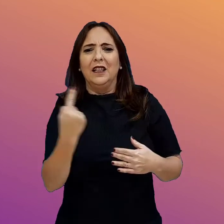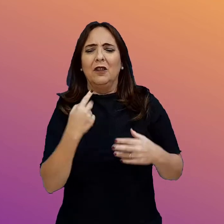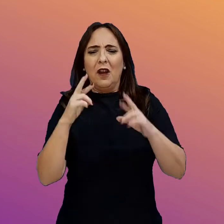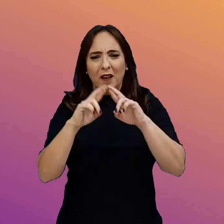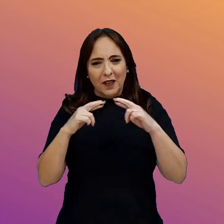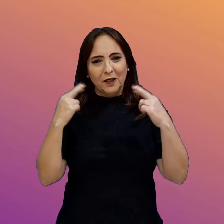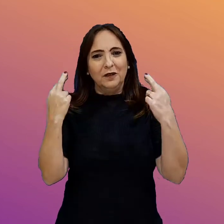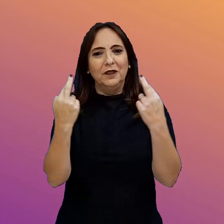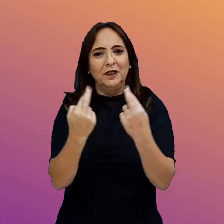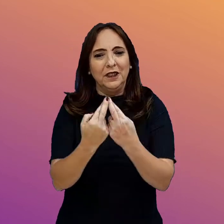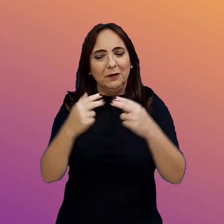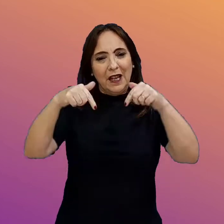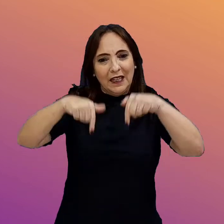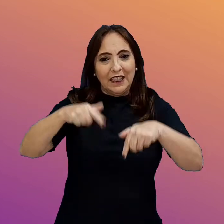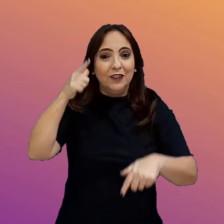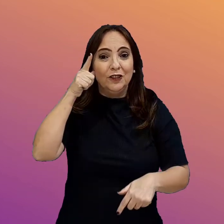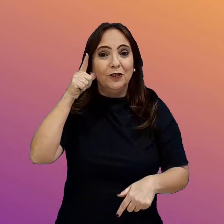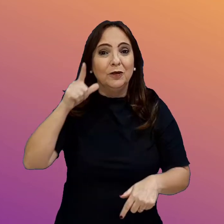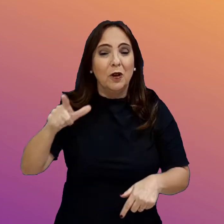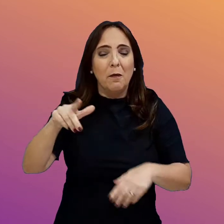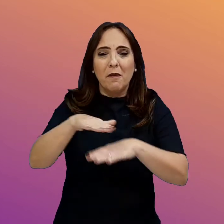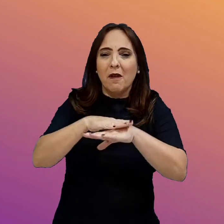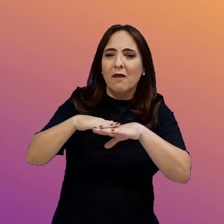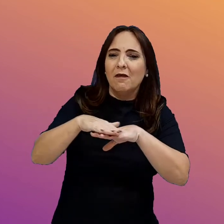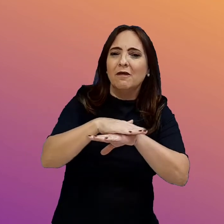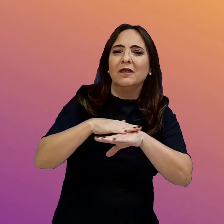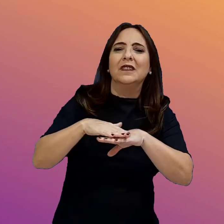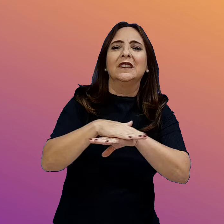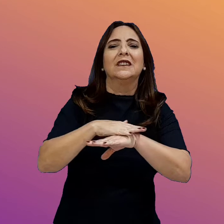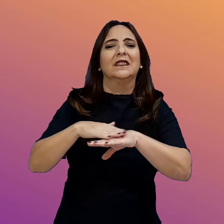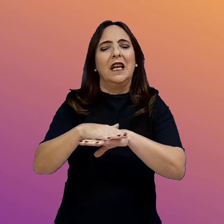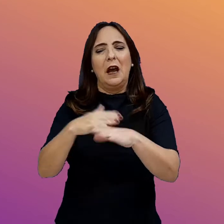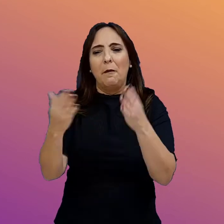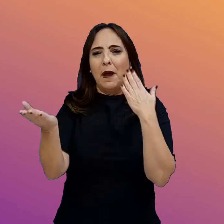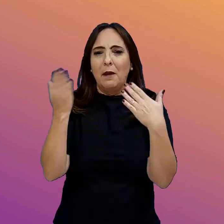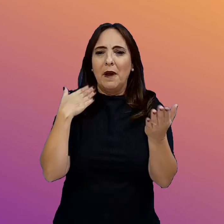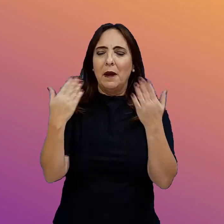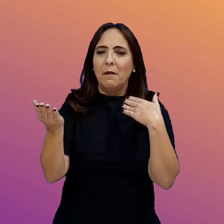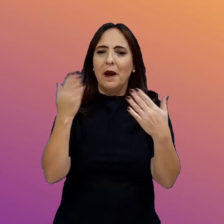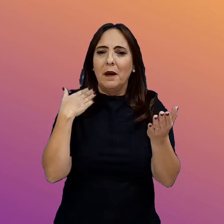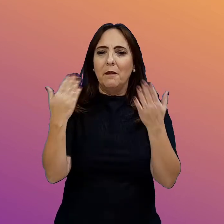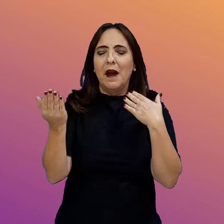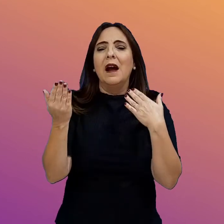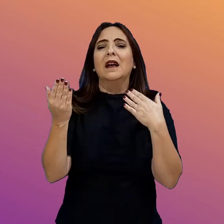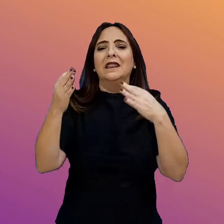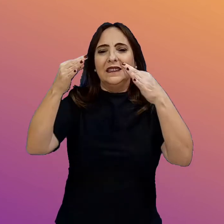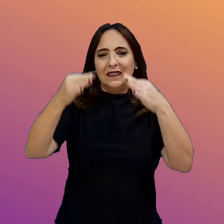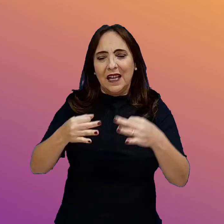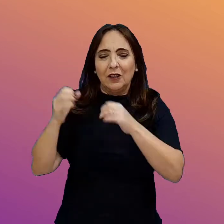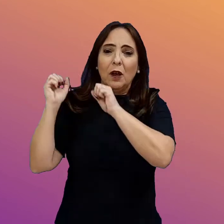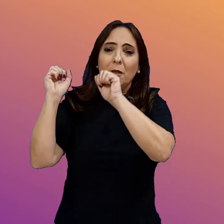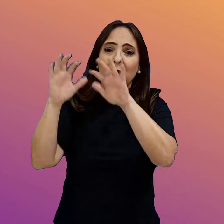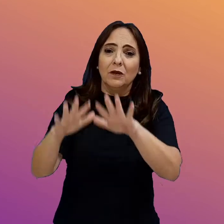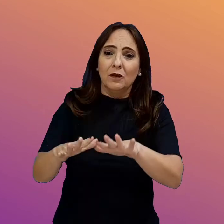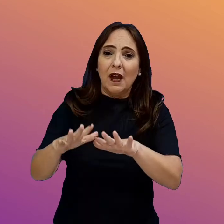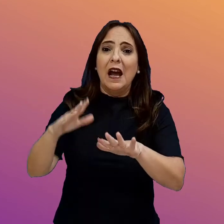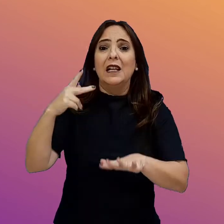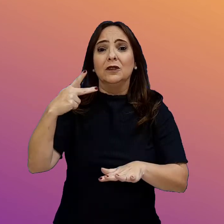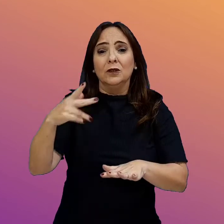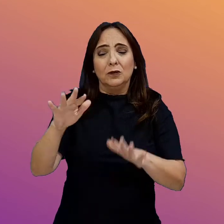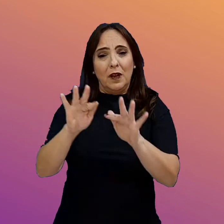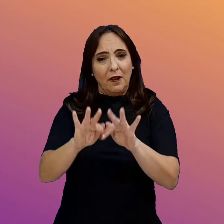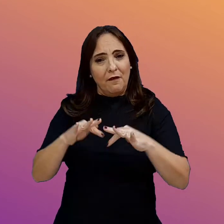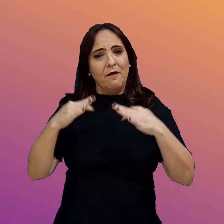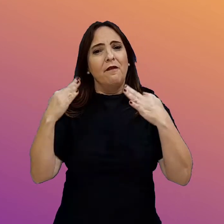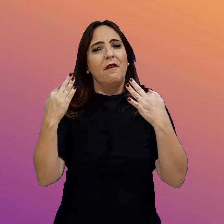reunindo aqui mais uma vez para conversarmos assuntos que com certeza vão abençoar a sua família, vão te